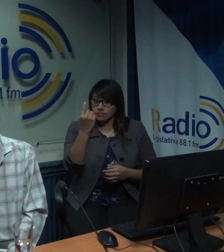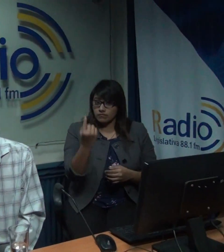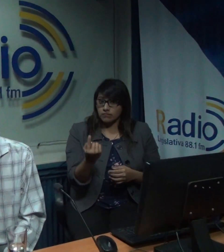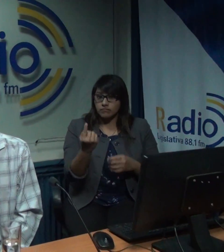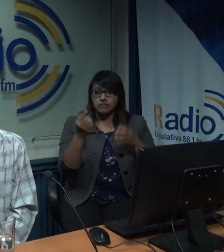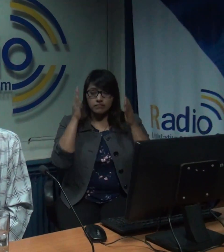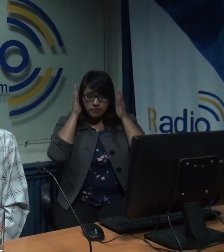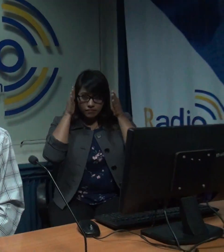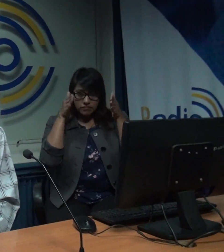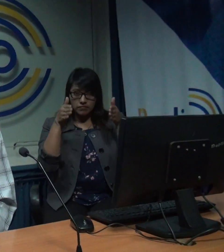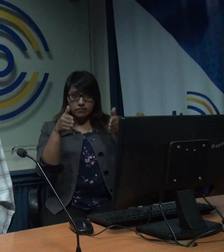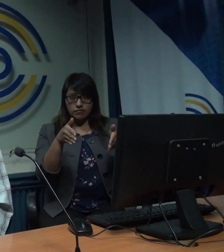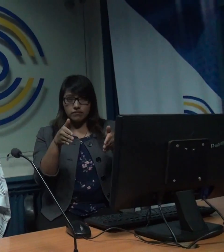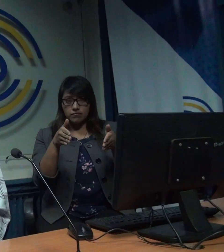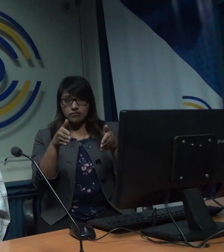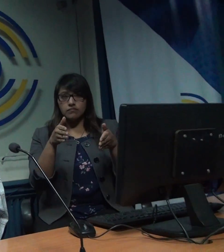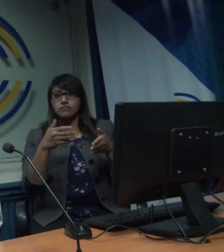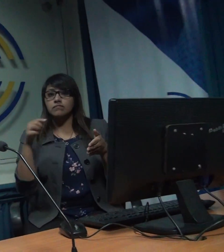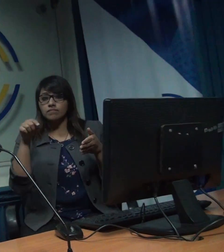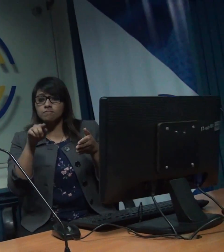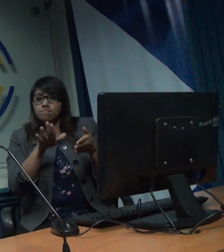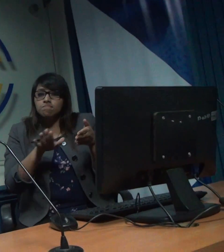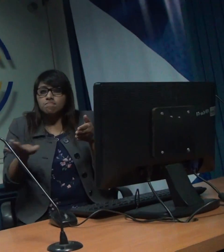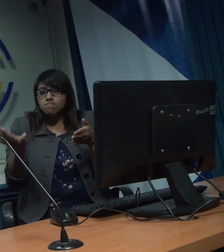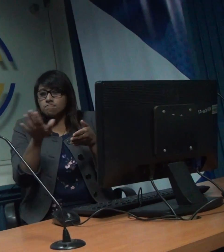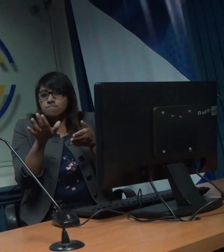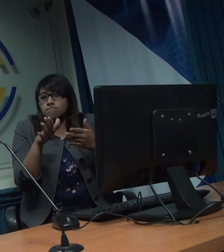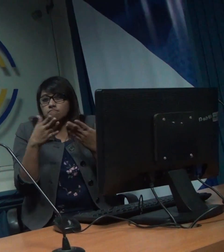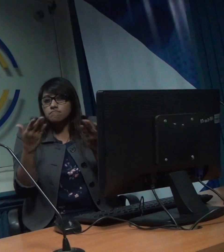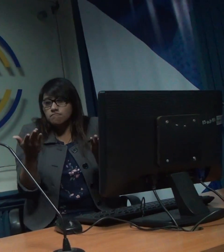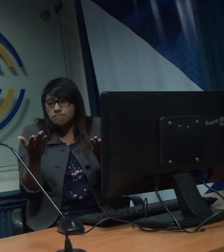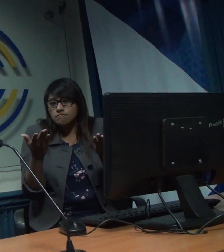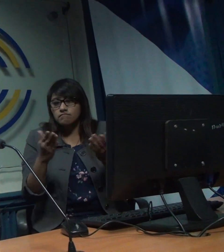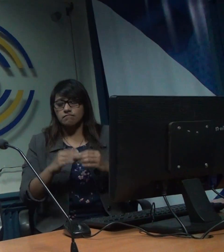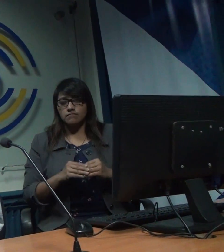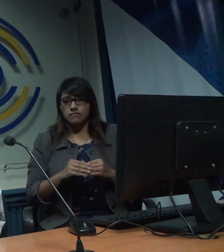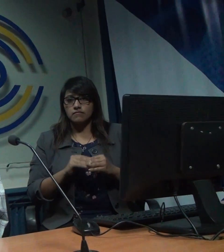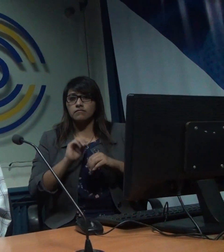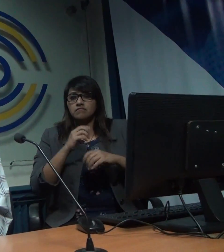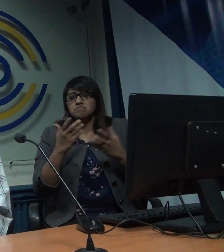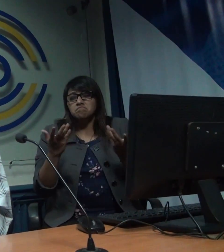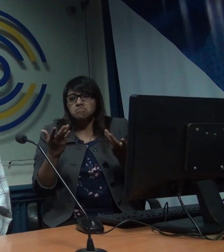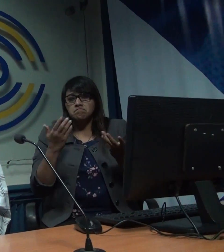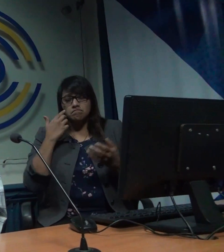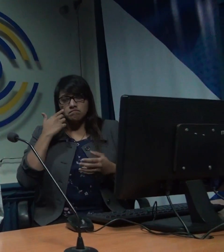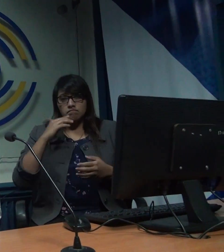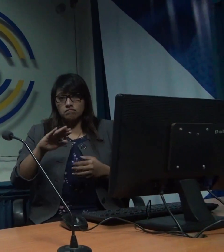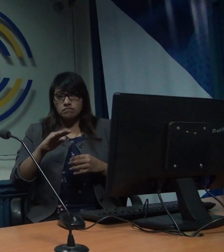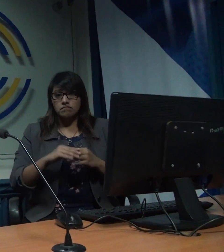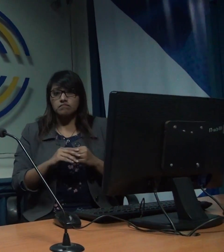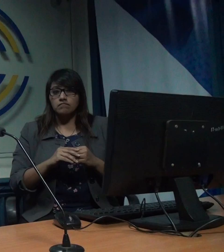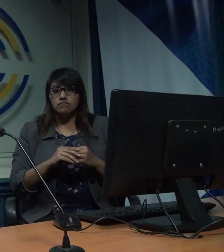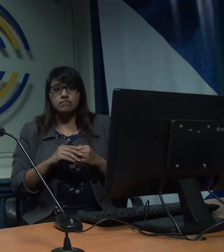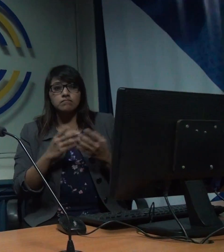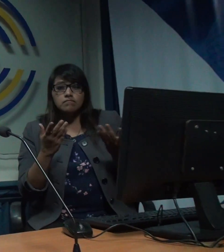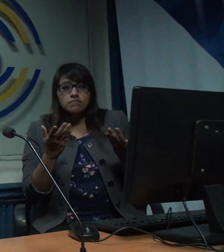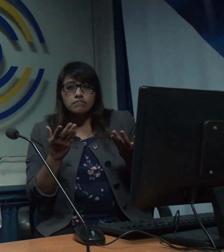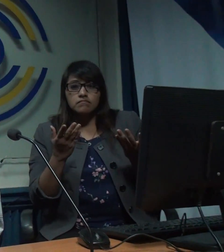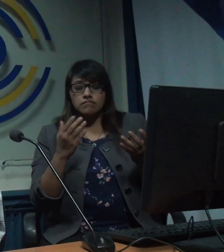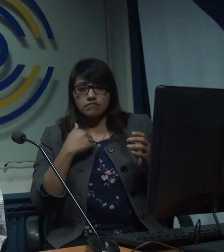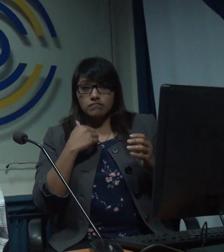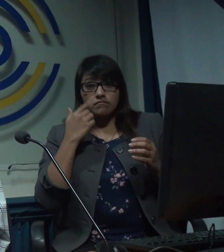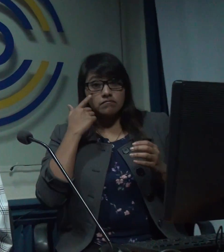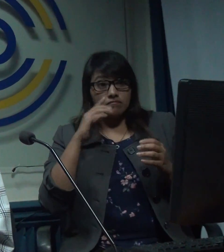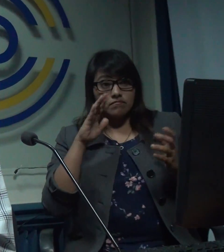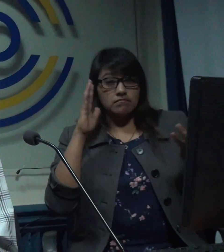persona autista está basada prácticamente en que están fuera, aparentemente, fuera